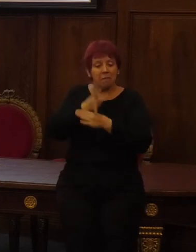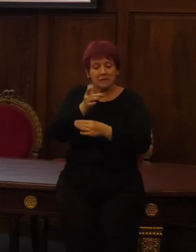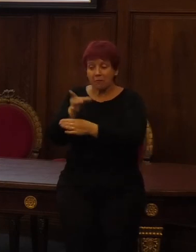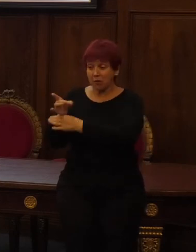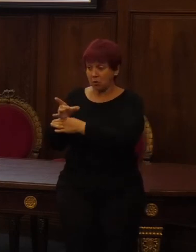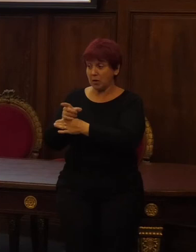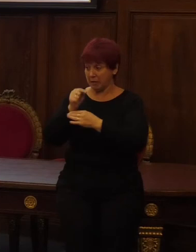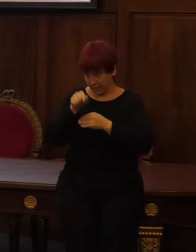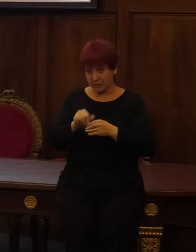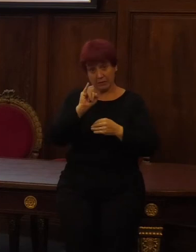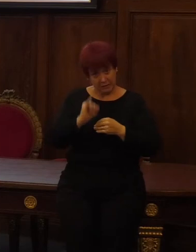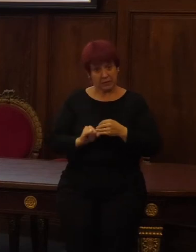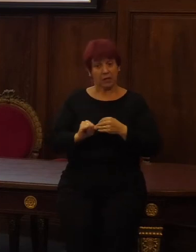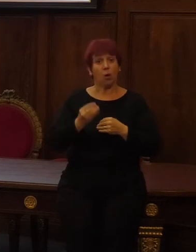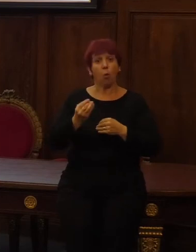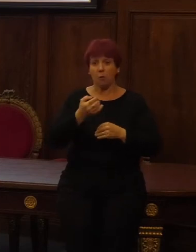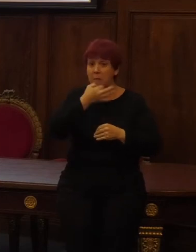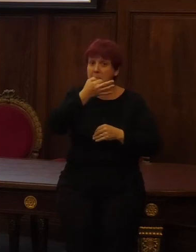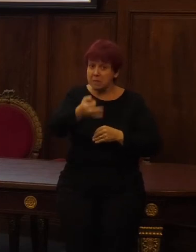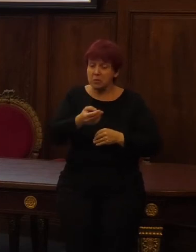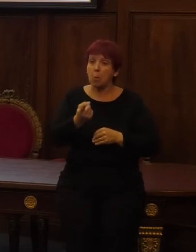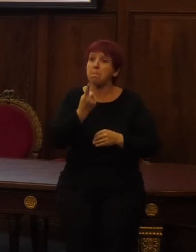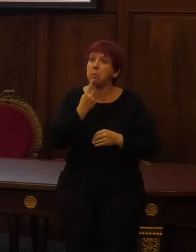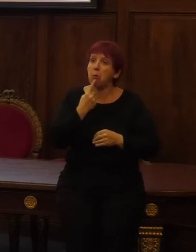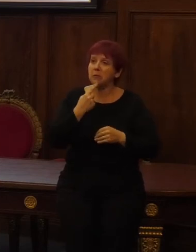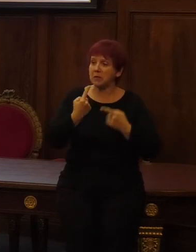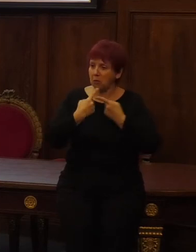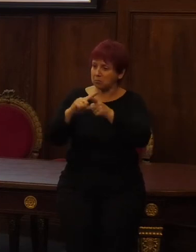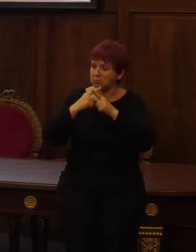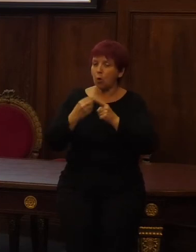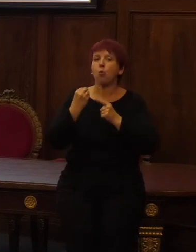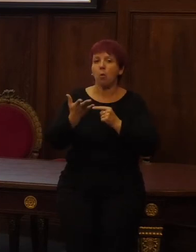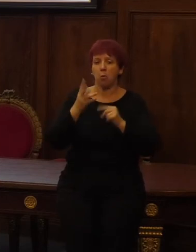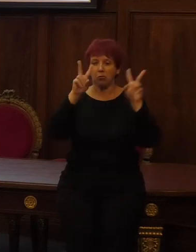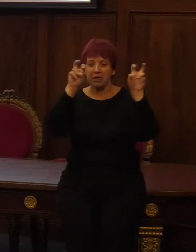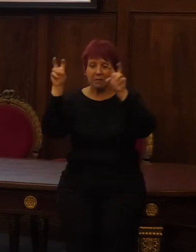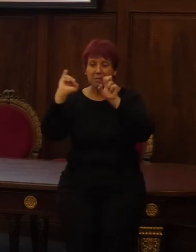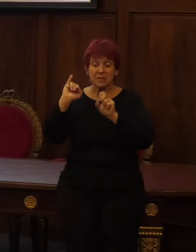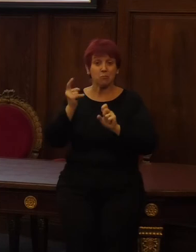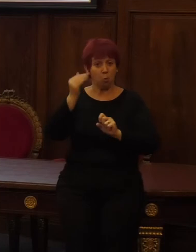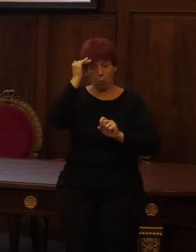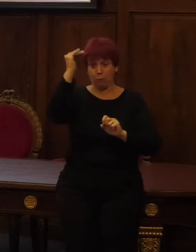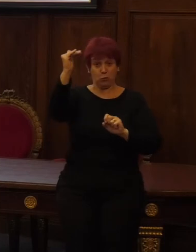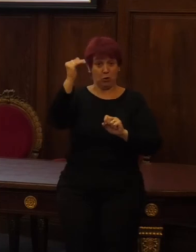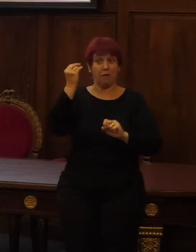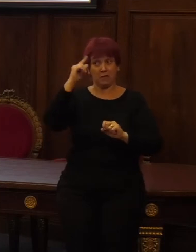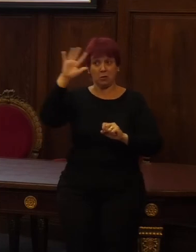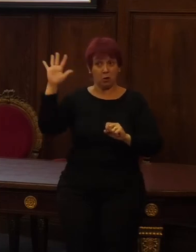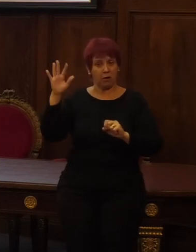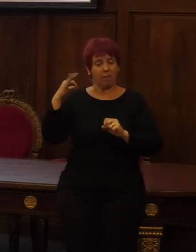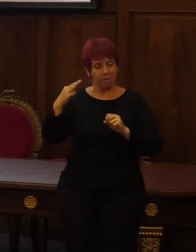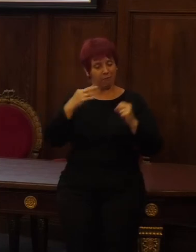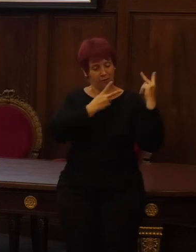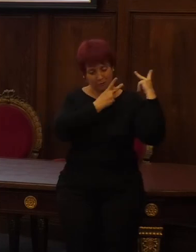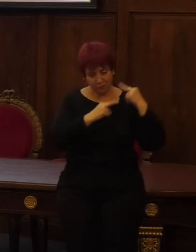desafío. Y eso también, cuando discutimos políticamente, académicamente, es lo que tenemos que